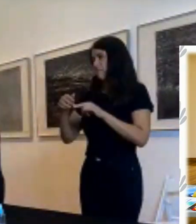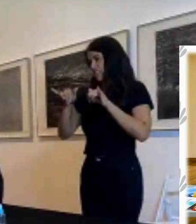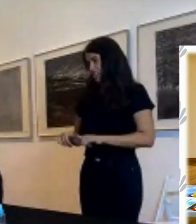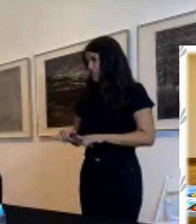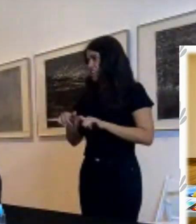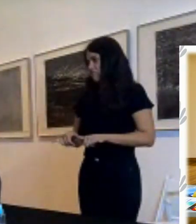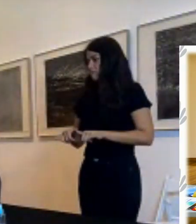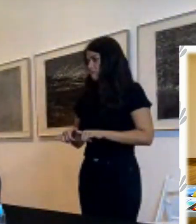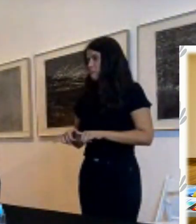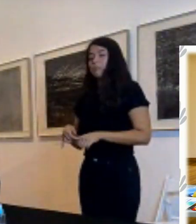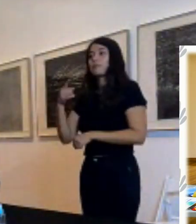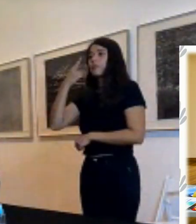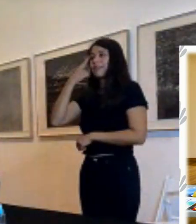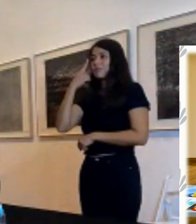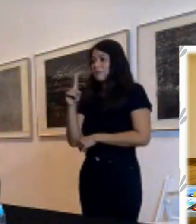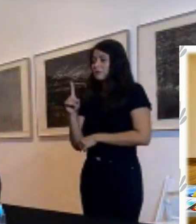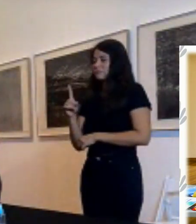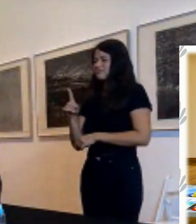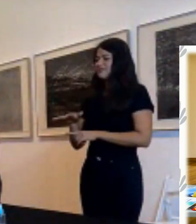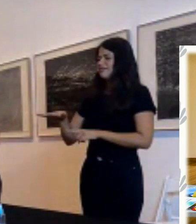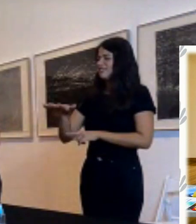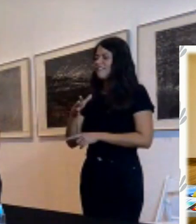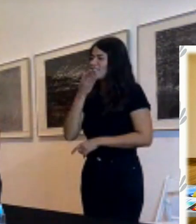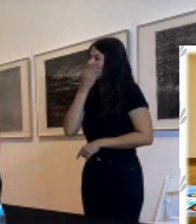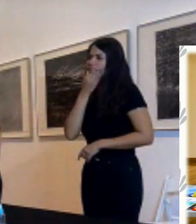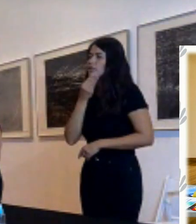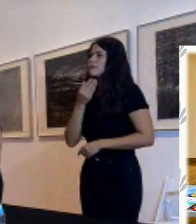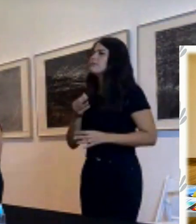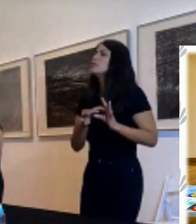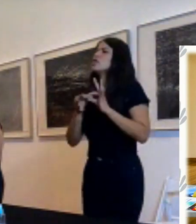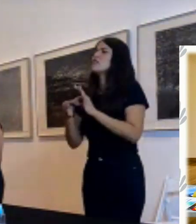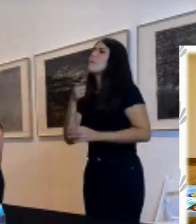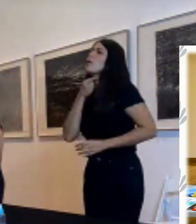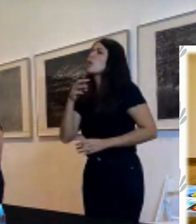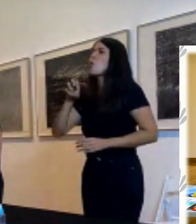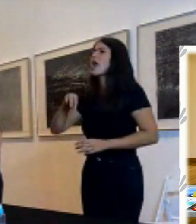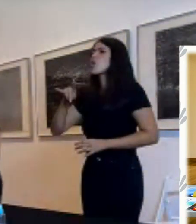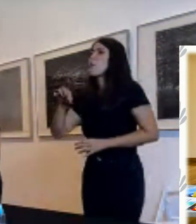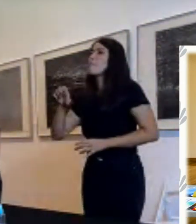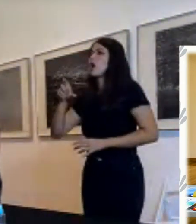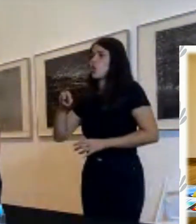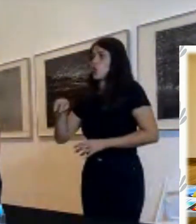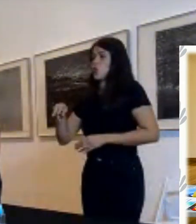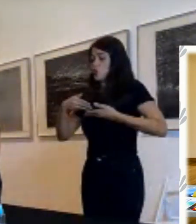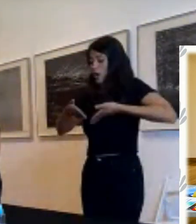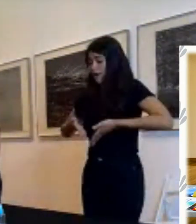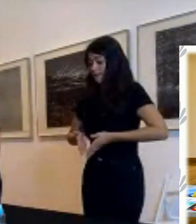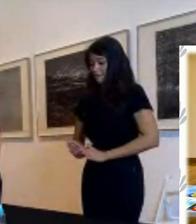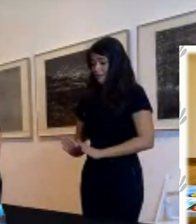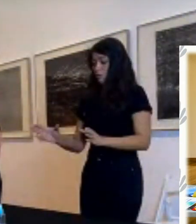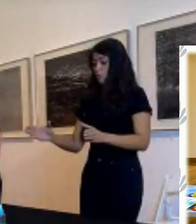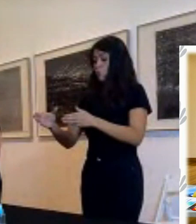Pero son cosas lindas. ¿Por qué me gustaba Pueblo Peruano? Yo nací en un pueblo que tenía una tribu